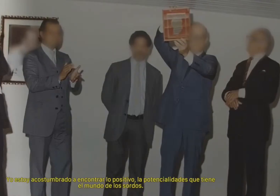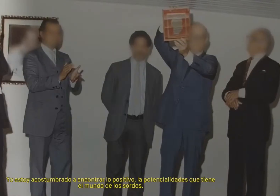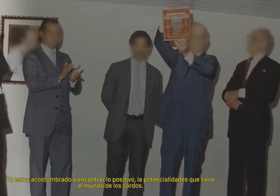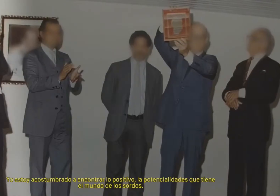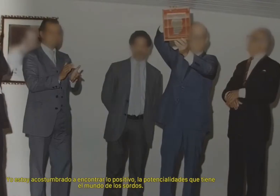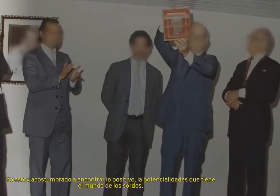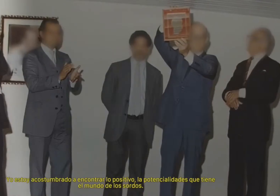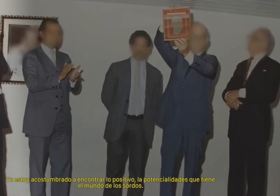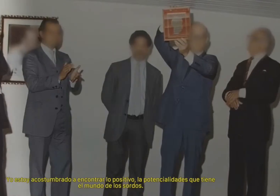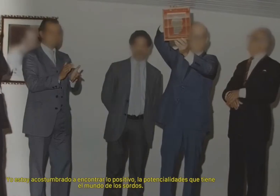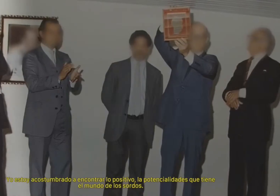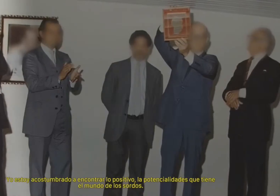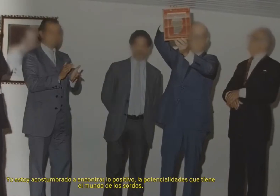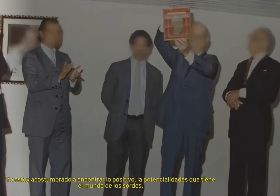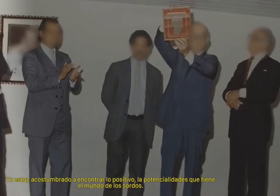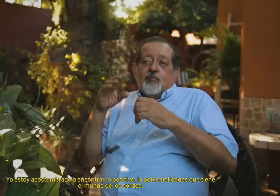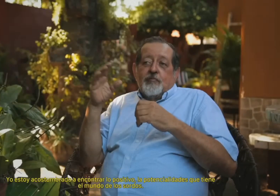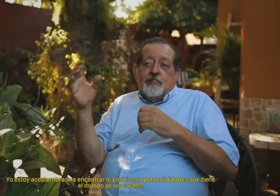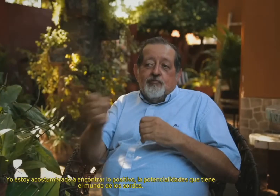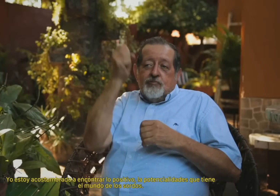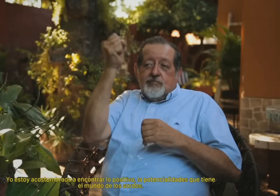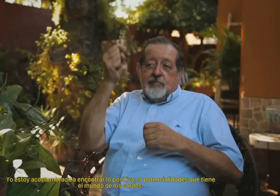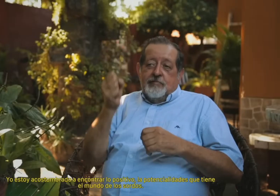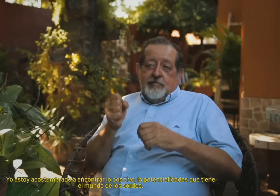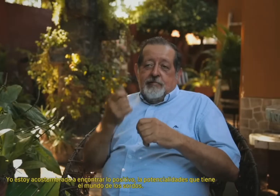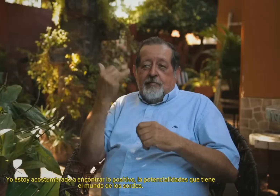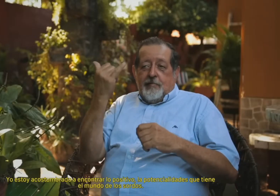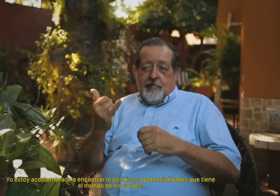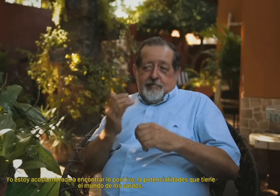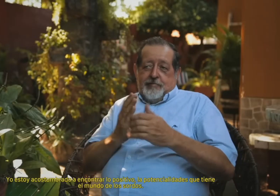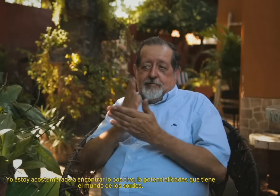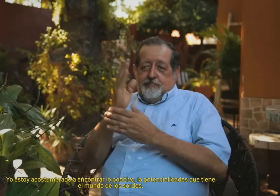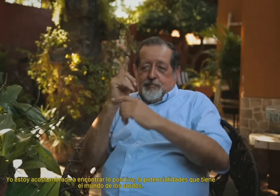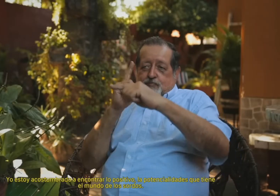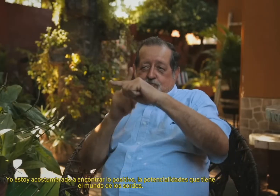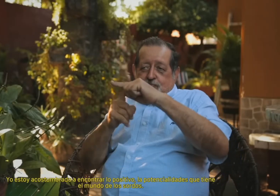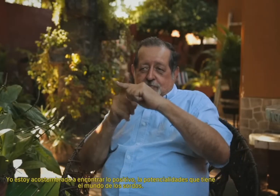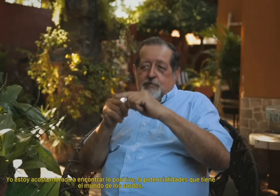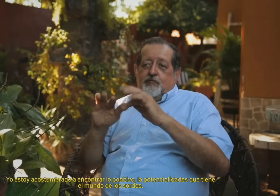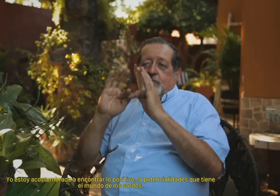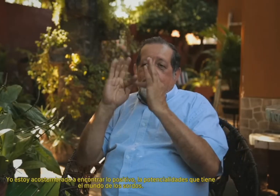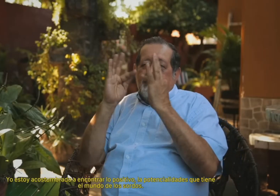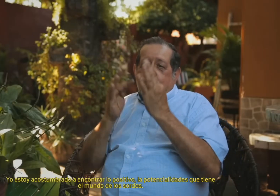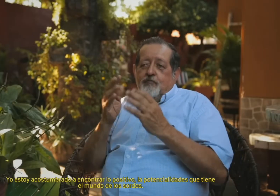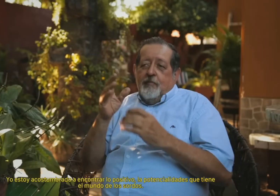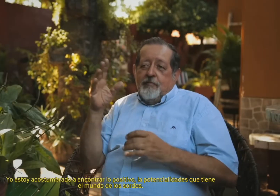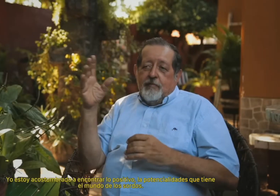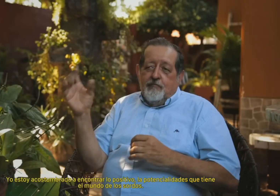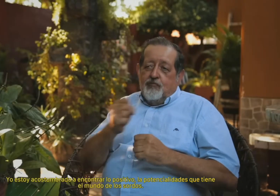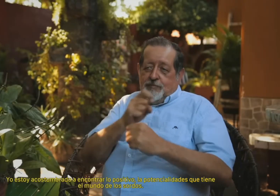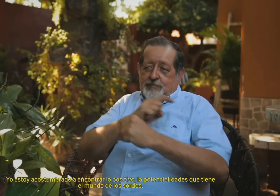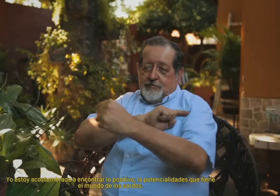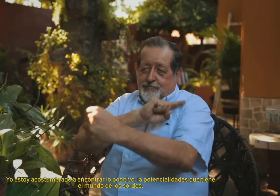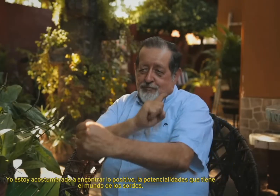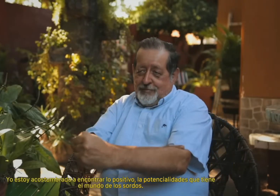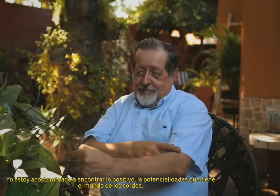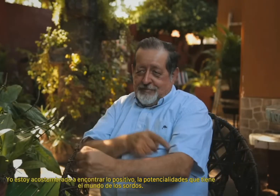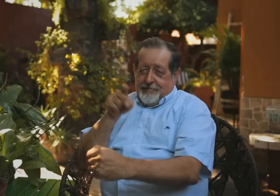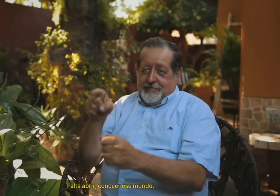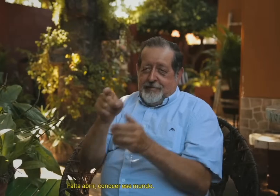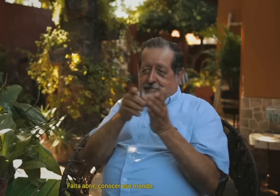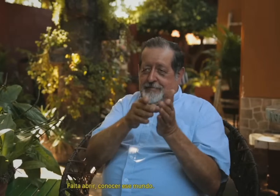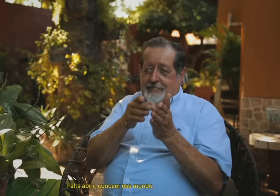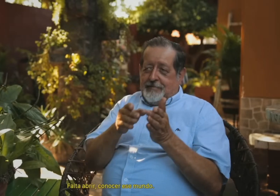Yo estoy acostumbrado a encontrar lo positivo y la potencialidad que tiene el mundo de los sordos.